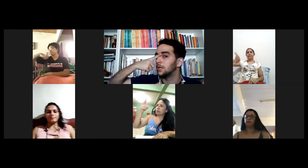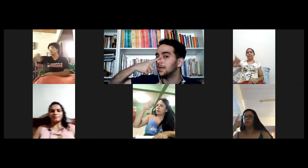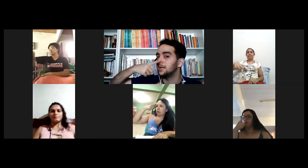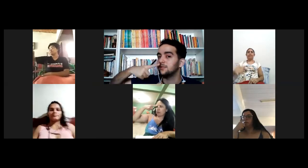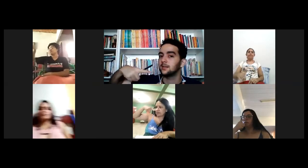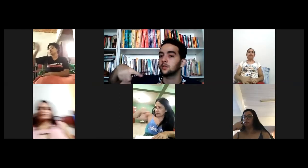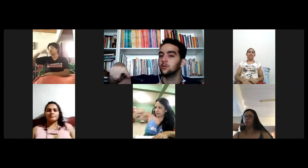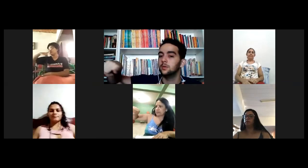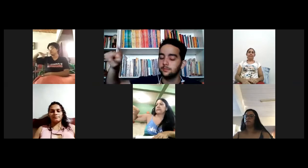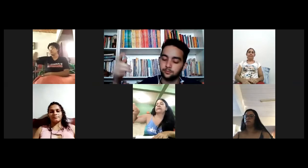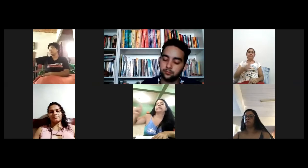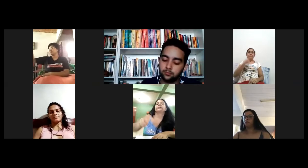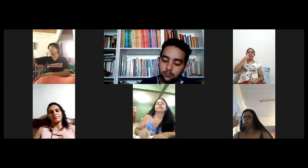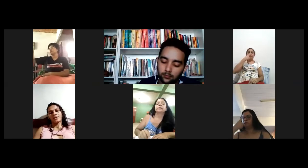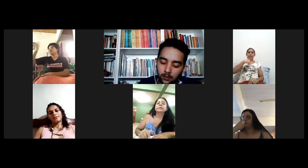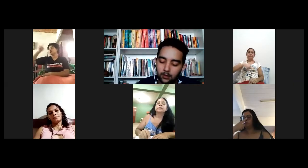tipo, do nariz faz a tromba.